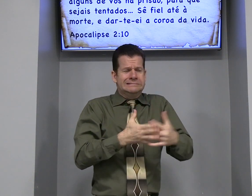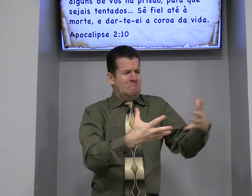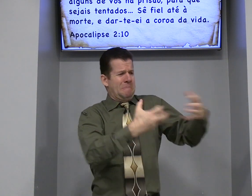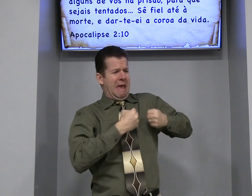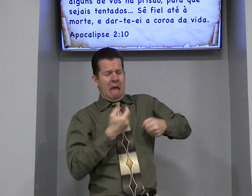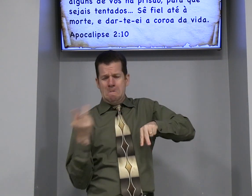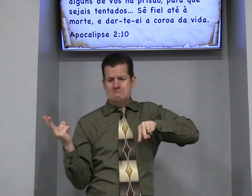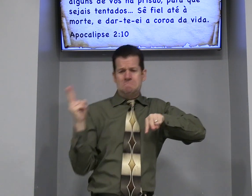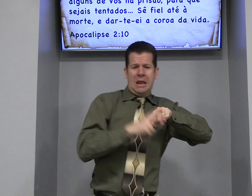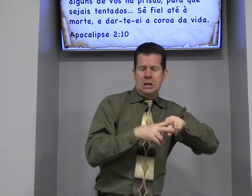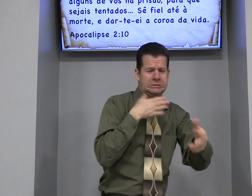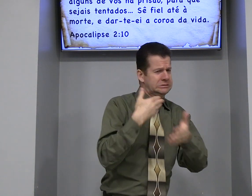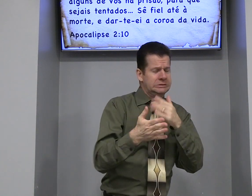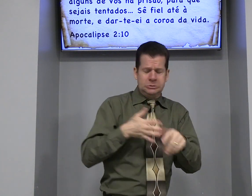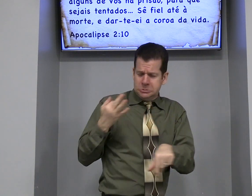que perseveram,